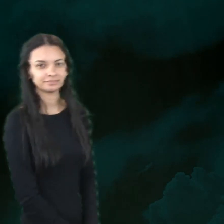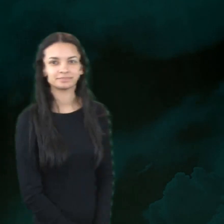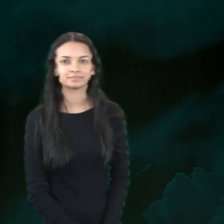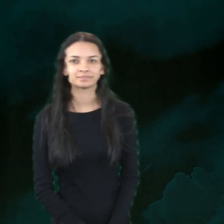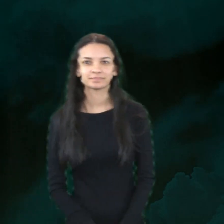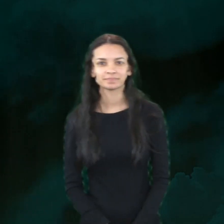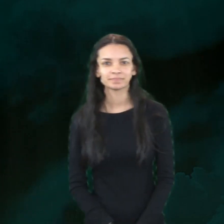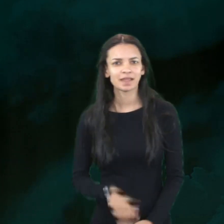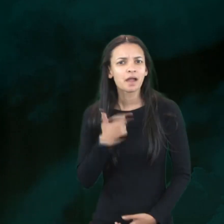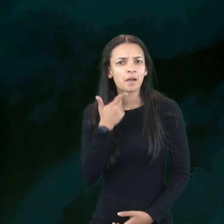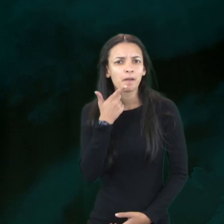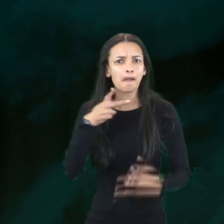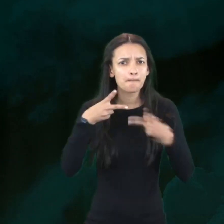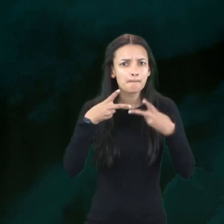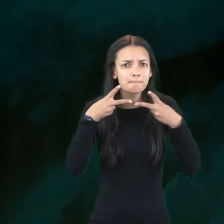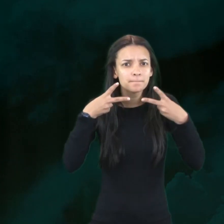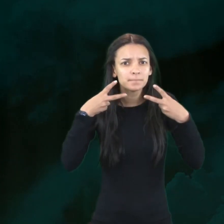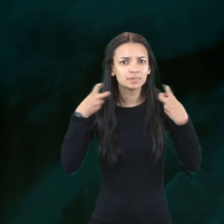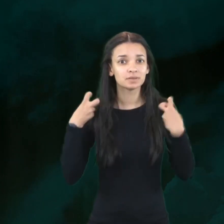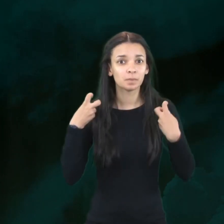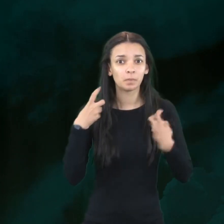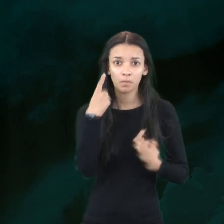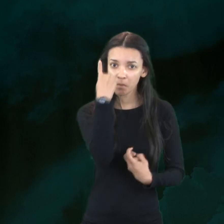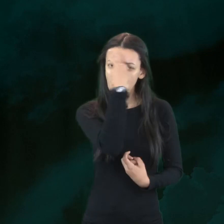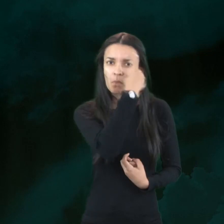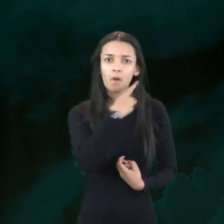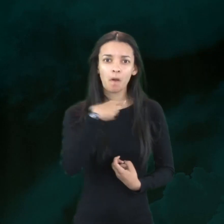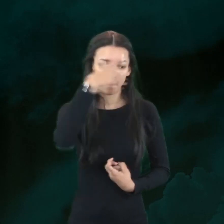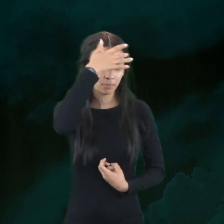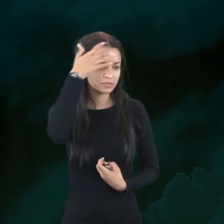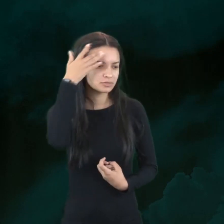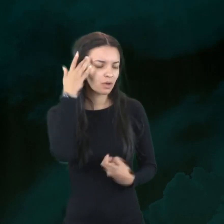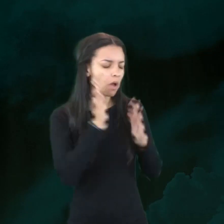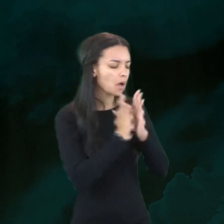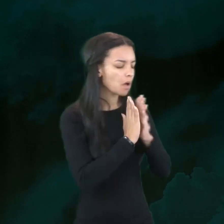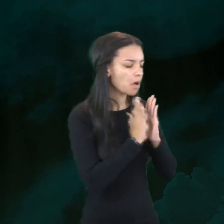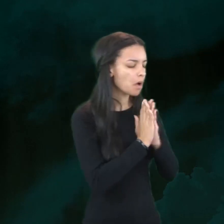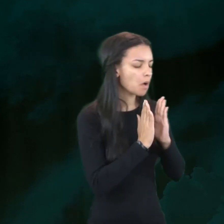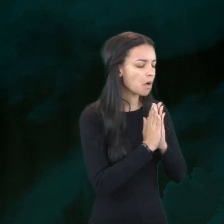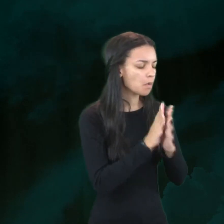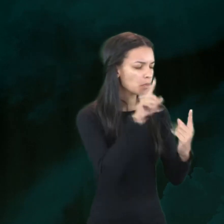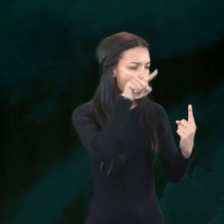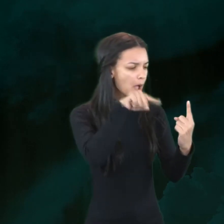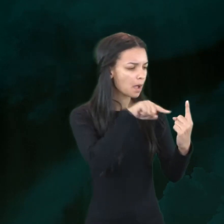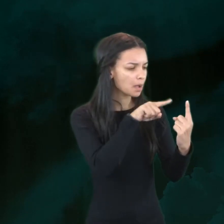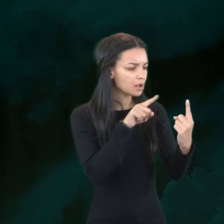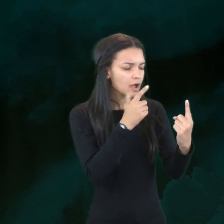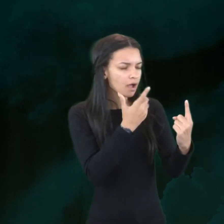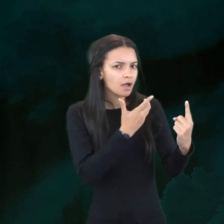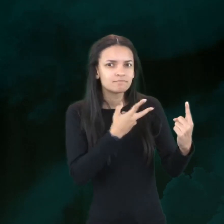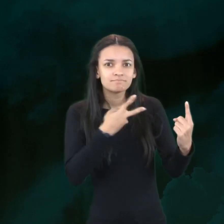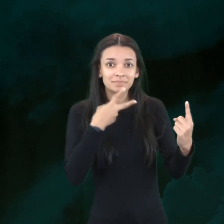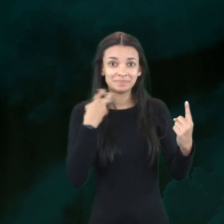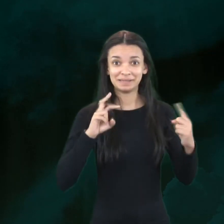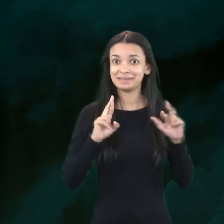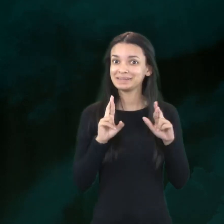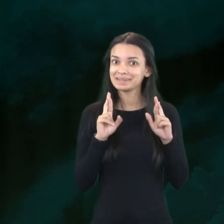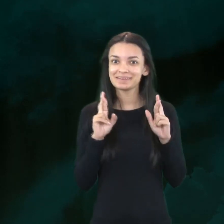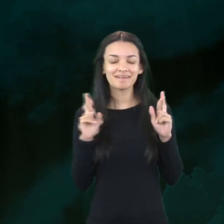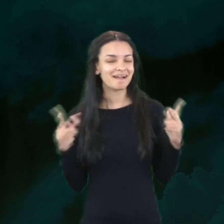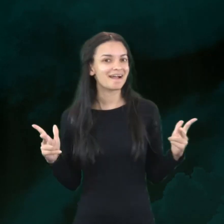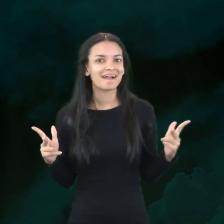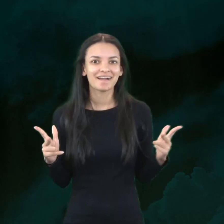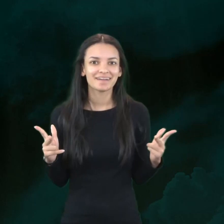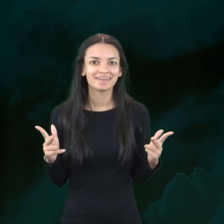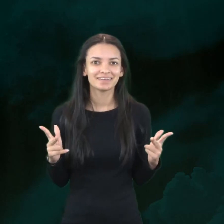da pessoa quando abordamos e depois da oração. A diferença é muito grande. Irmãos, nós não